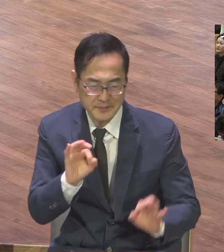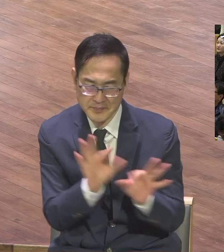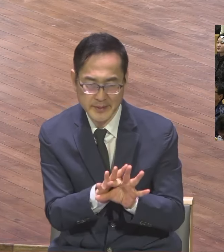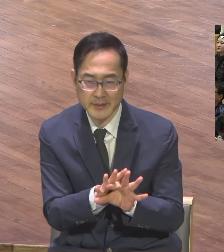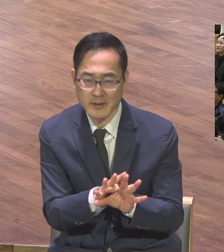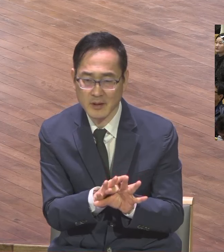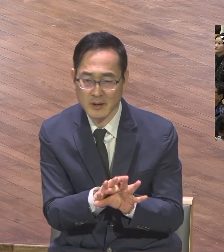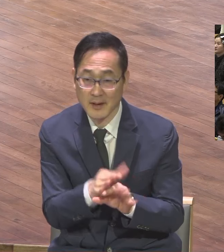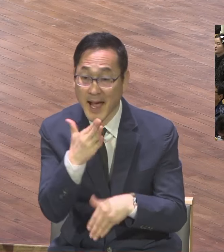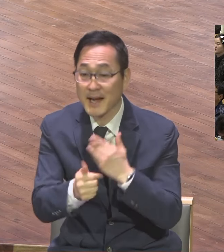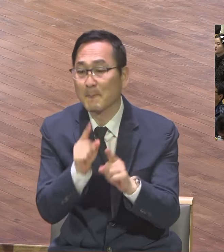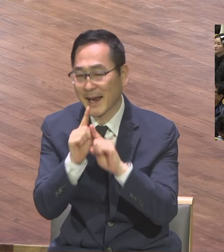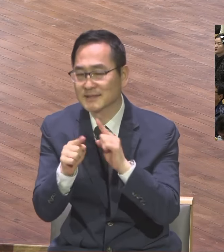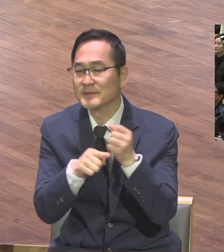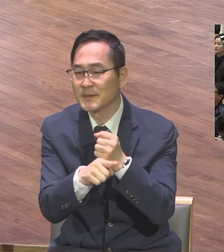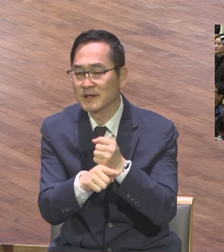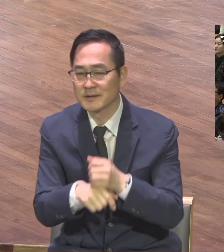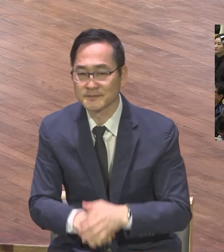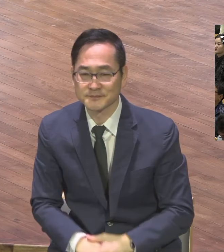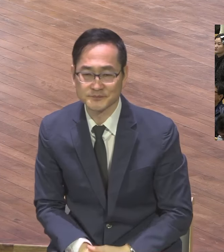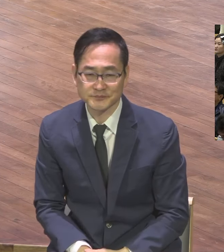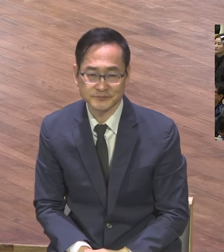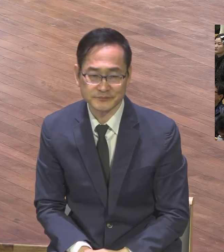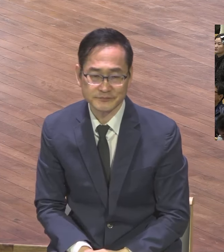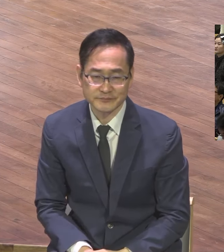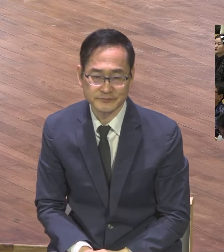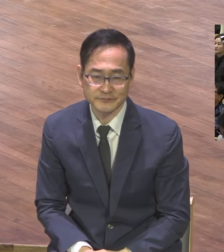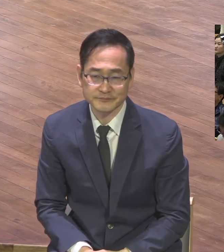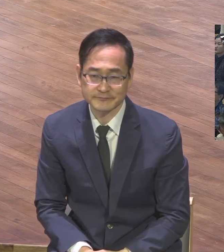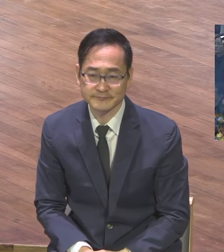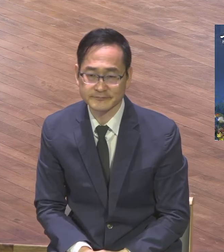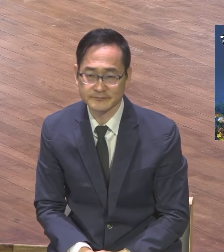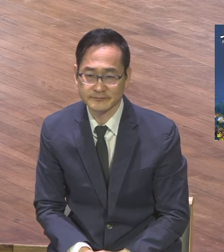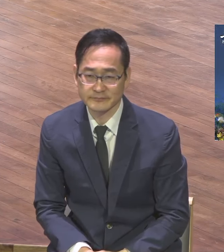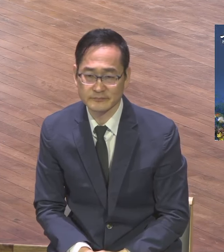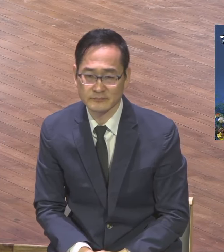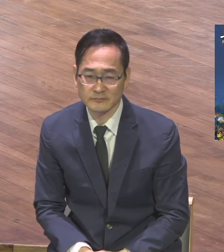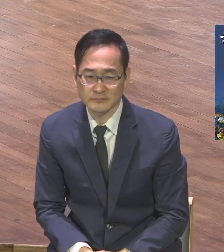다 가진 거예요. 속으면 안 됩니다.